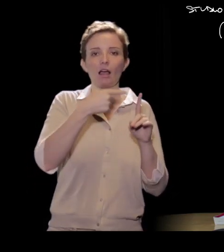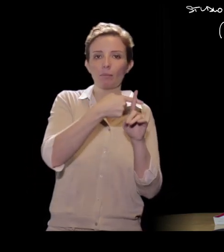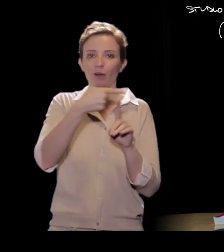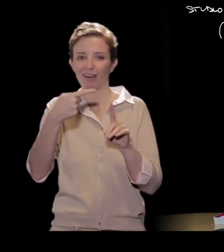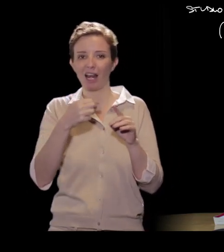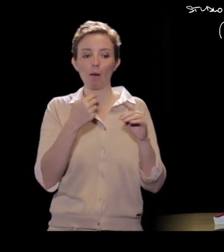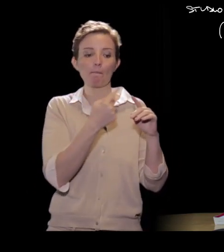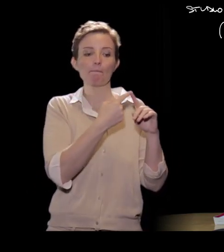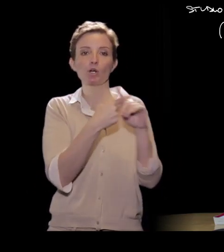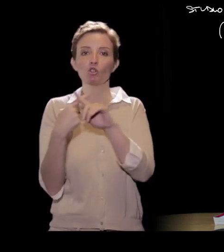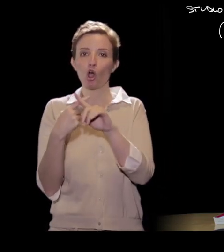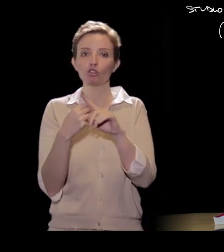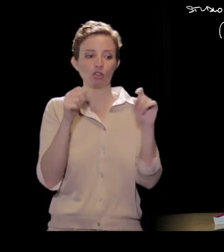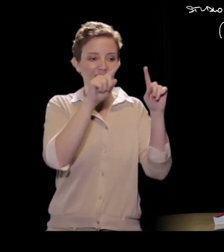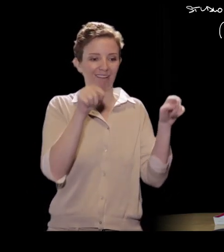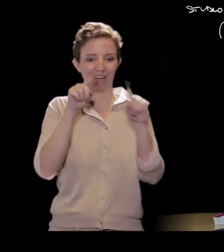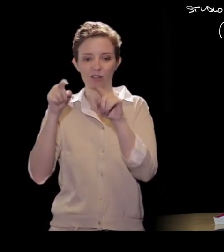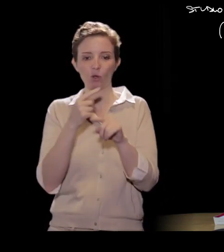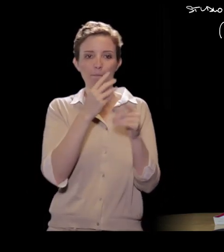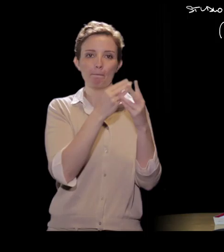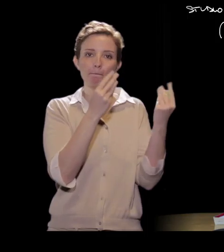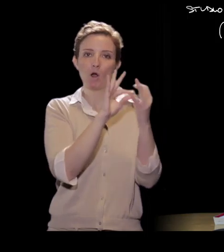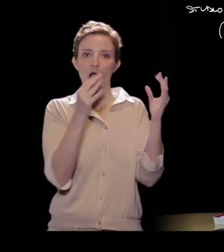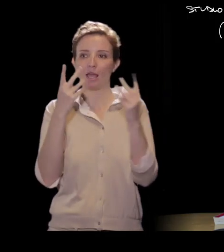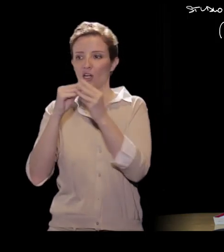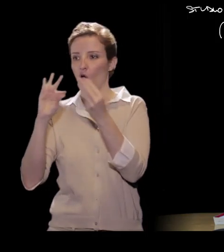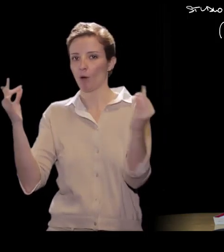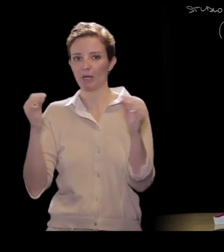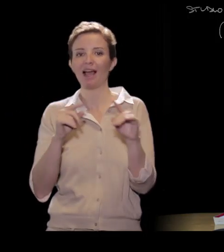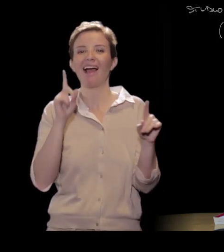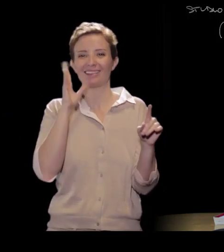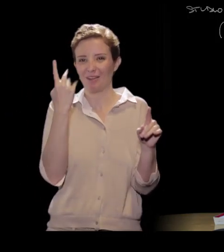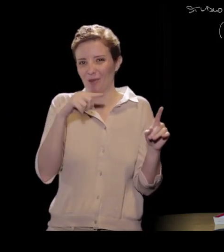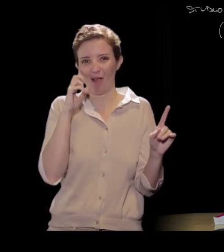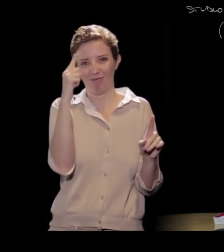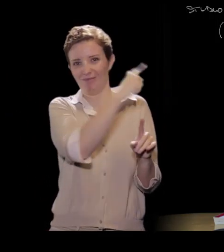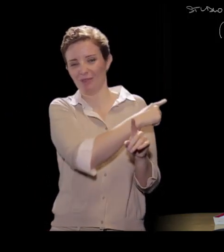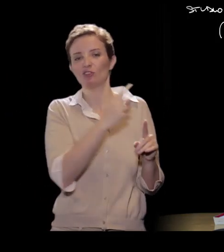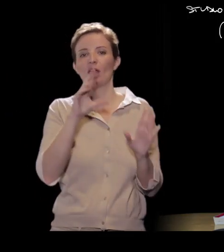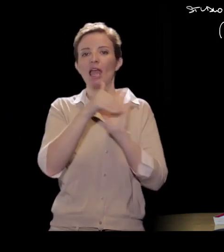due polinomi in questo caso nell'incognita hicks